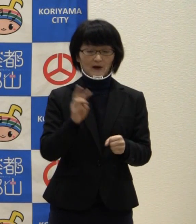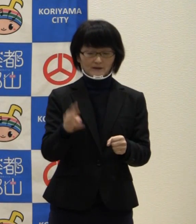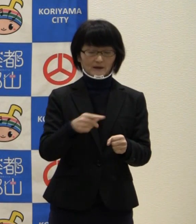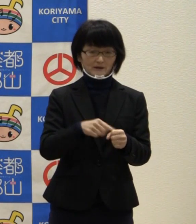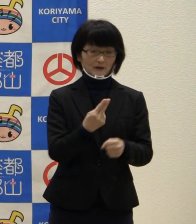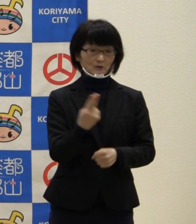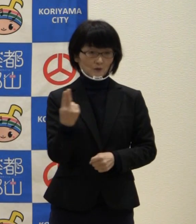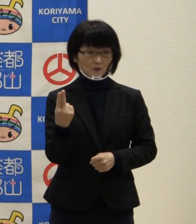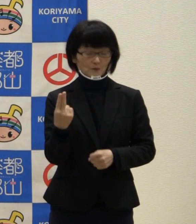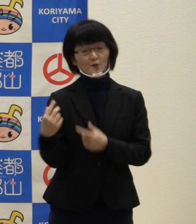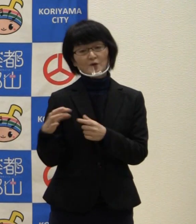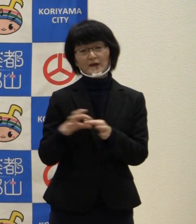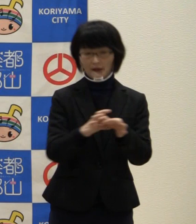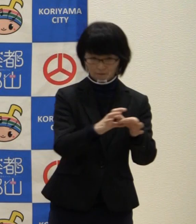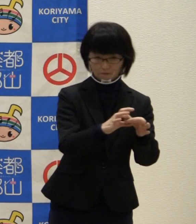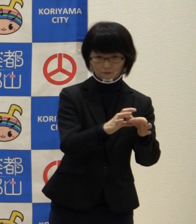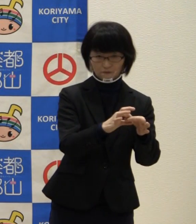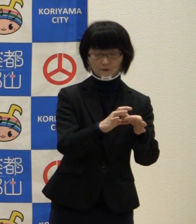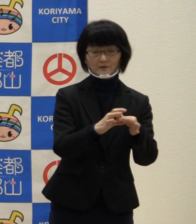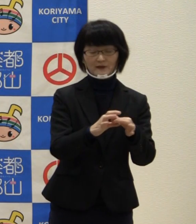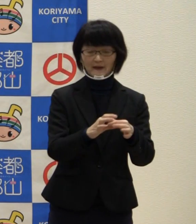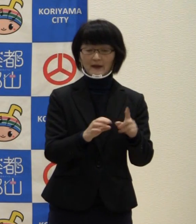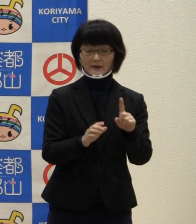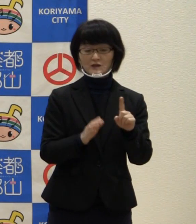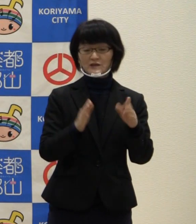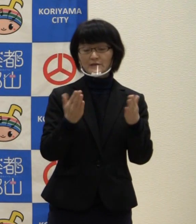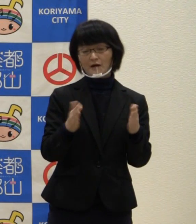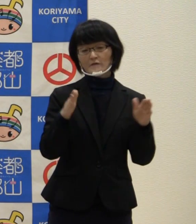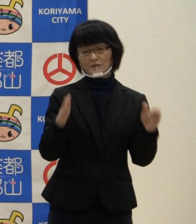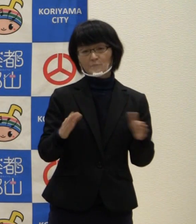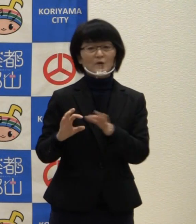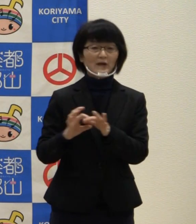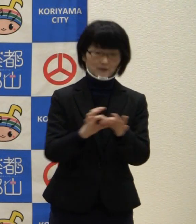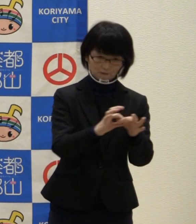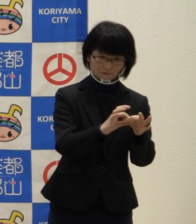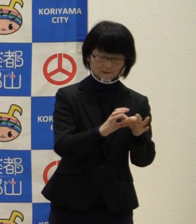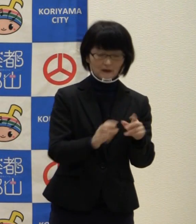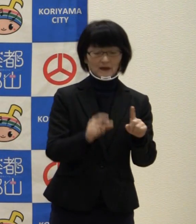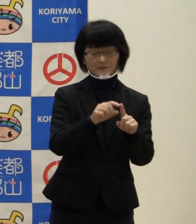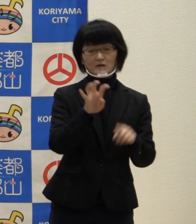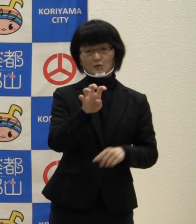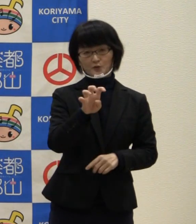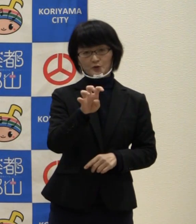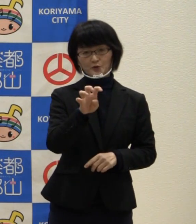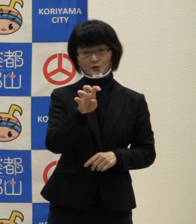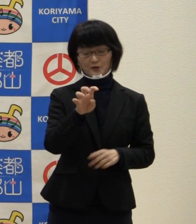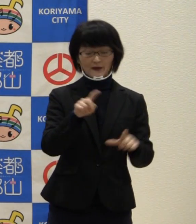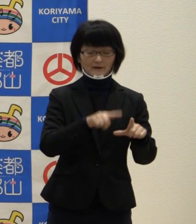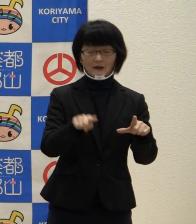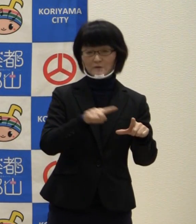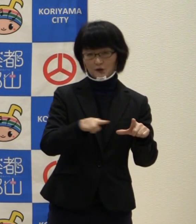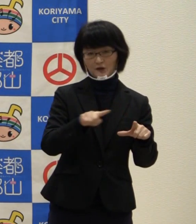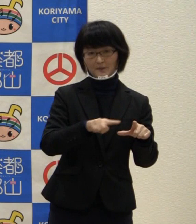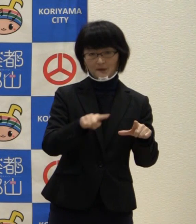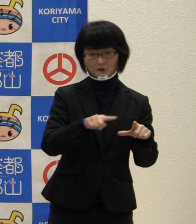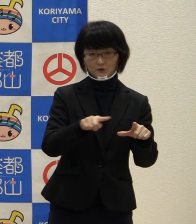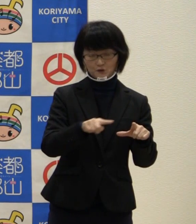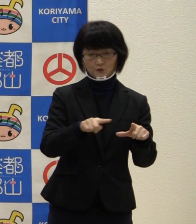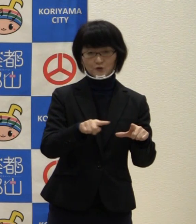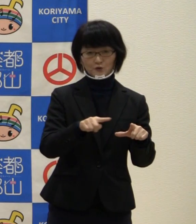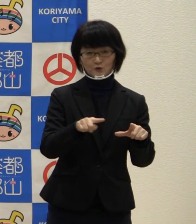続するというものでございます。次は40ページでございますが、タブレット端末の更